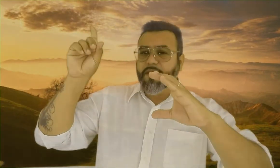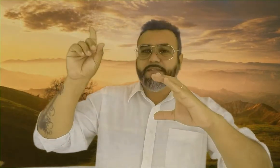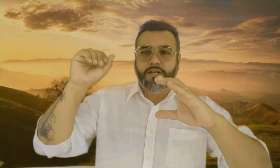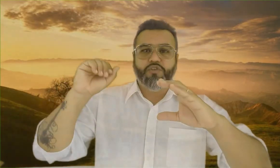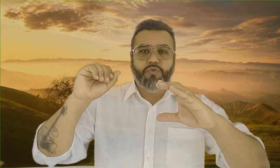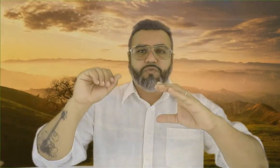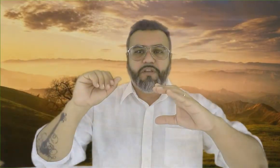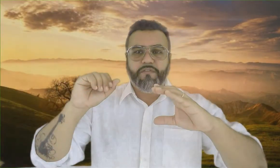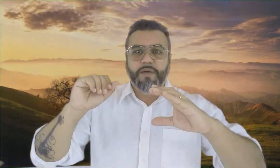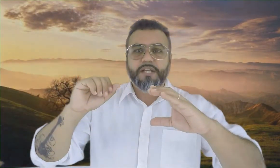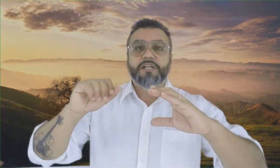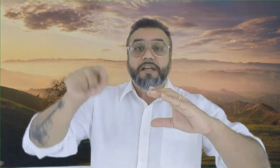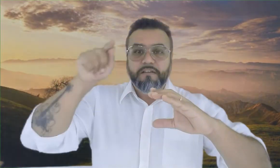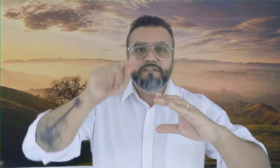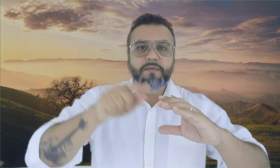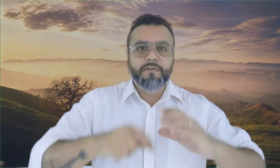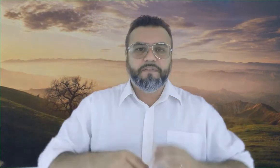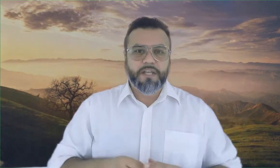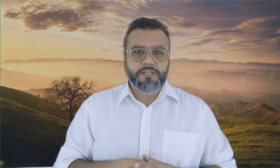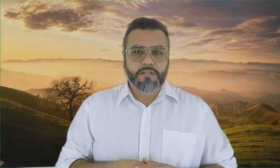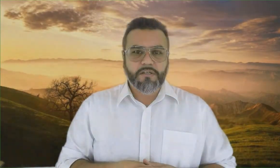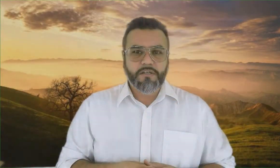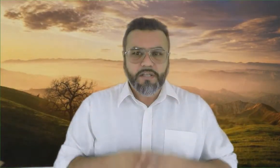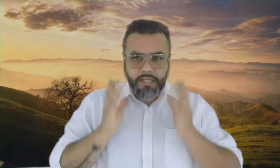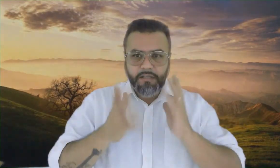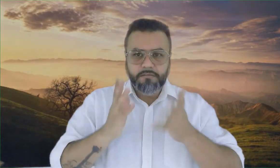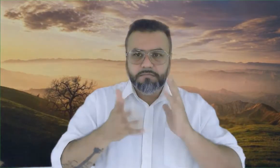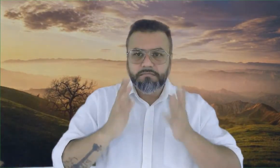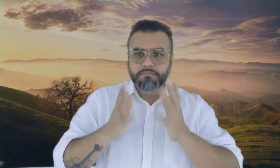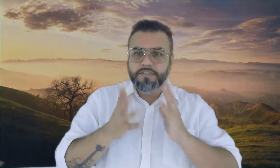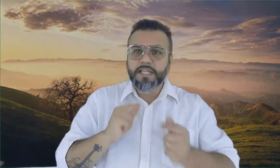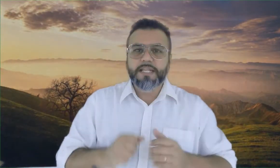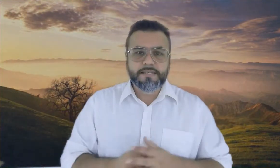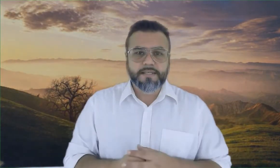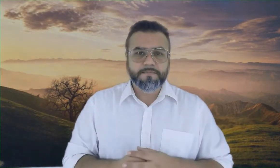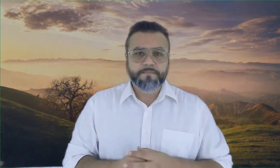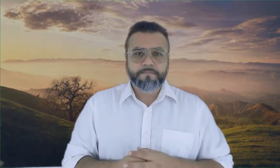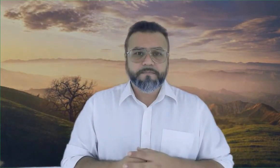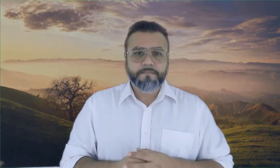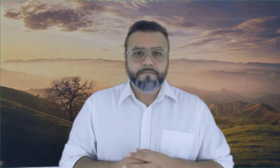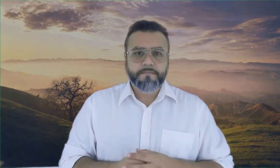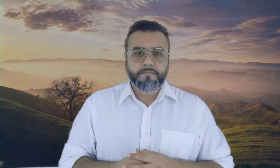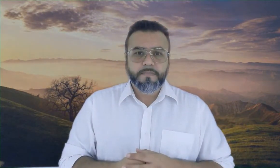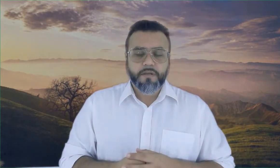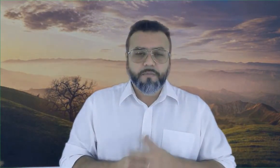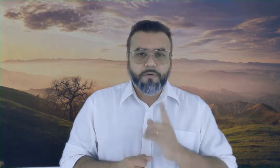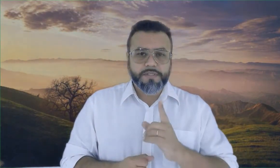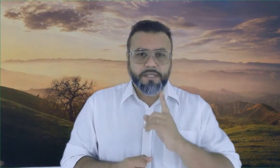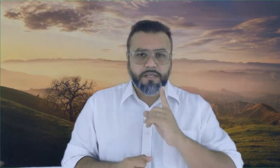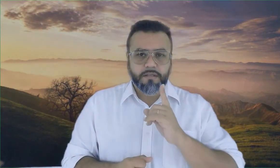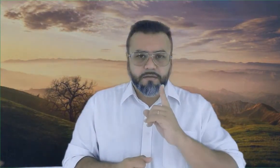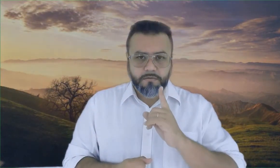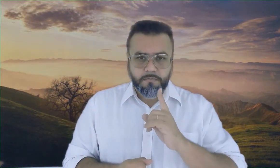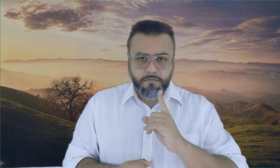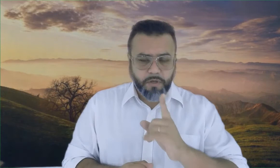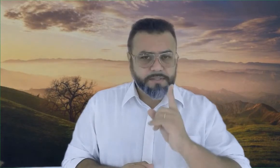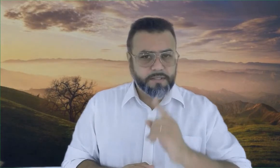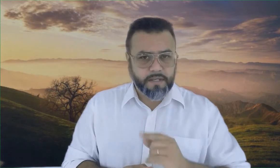estar junto na filmagem, vai para frente e sinaliza. Uma coisa que nós intérpretes